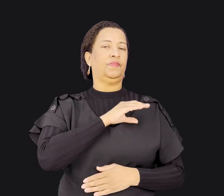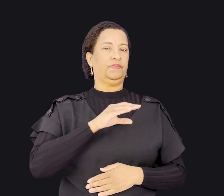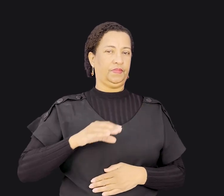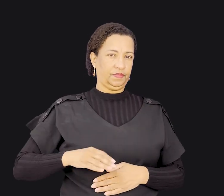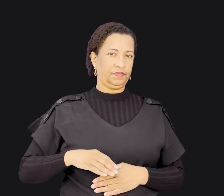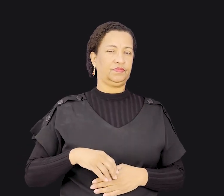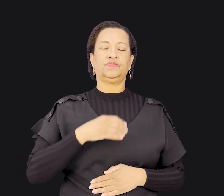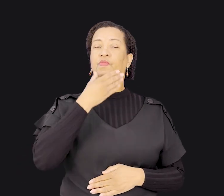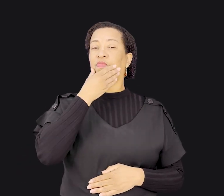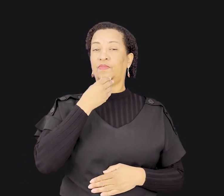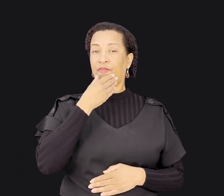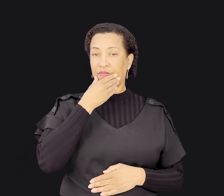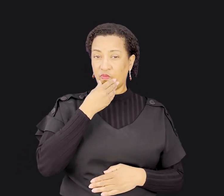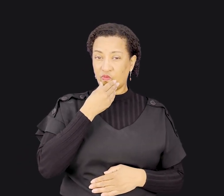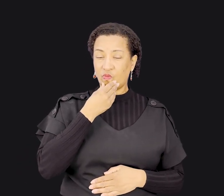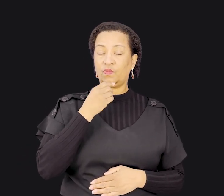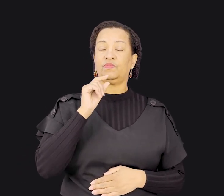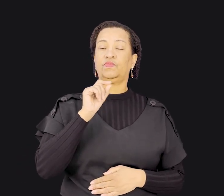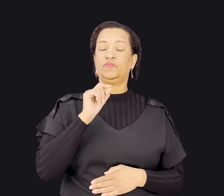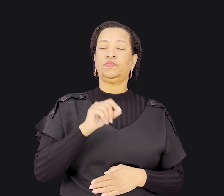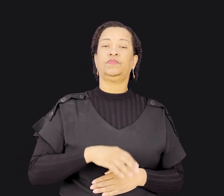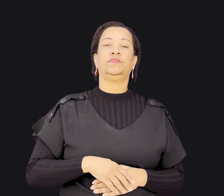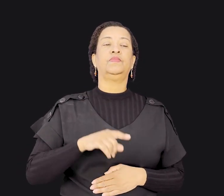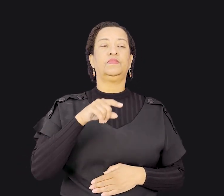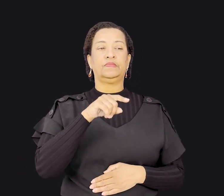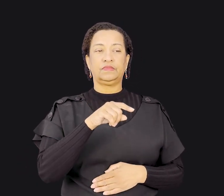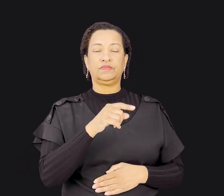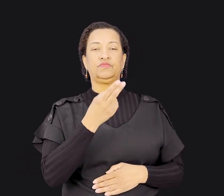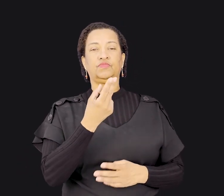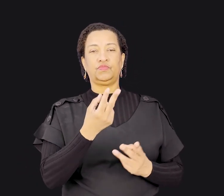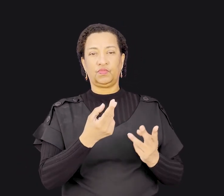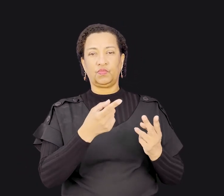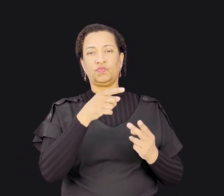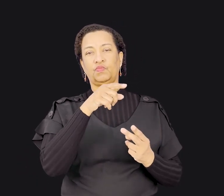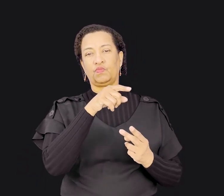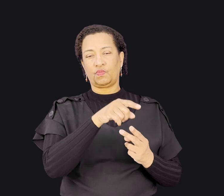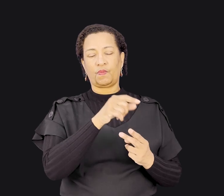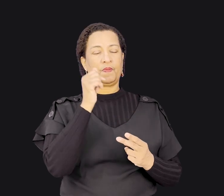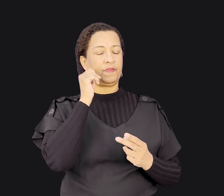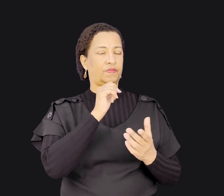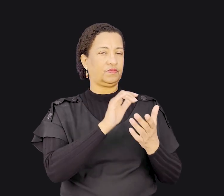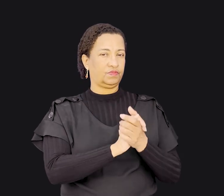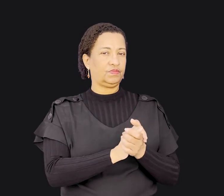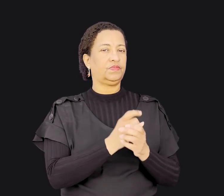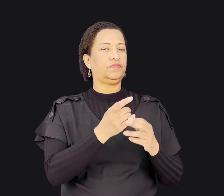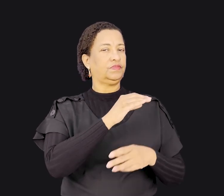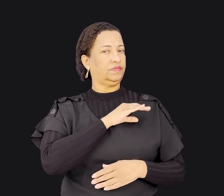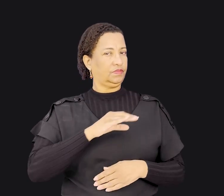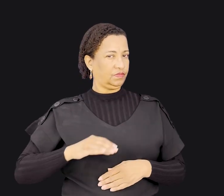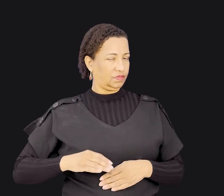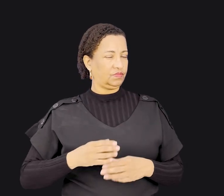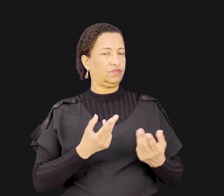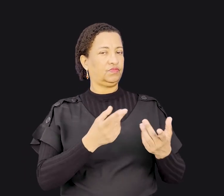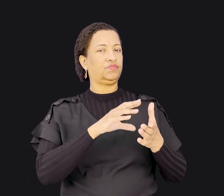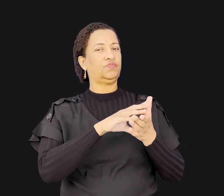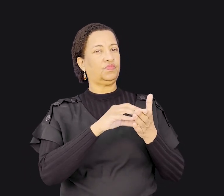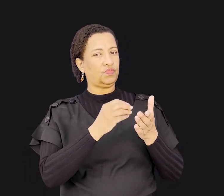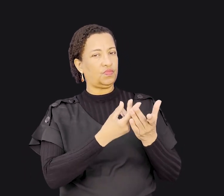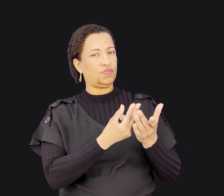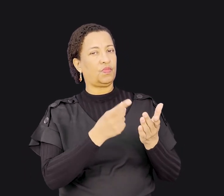a ordenança foi: sejam para suas mulheres como Cristo é para a Igreja. Agora me digam uma coisa: quem foi